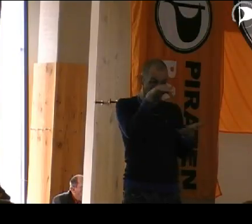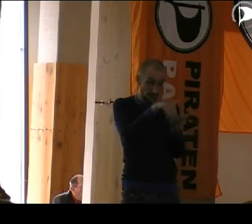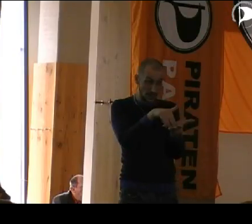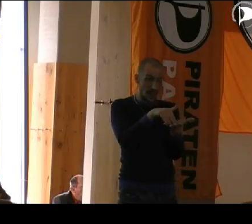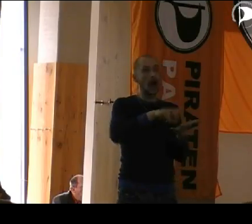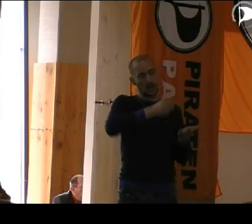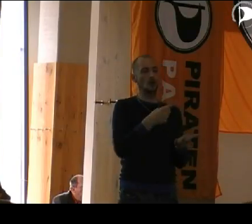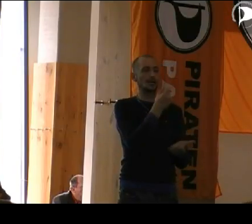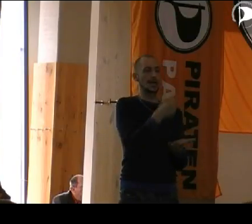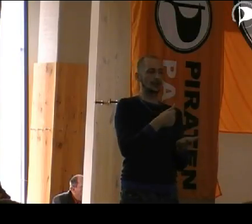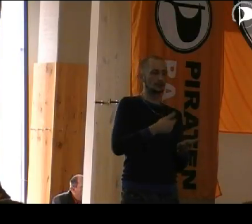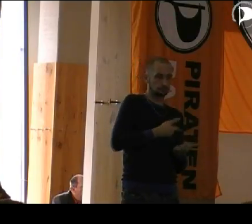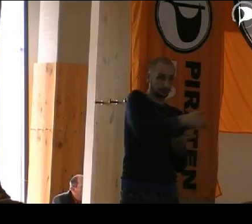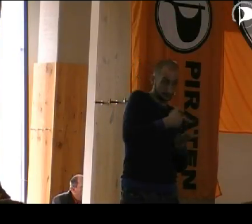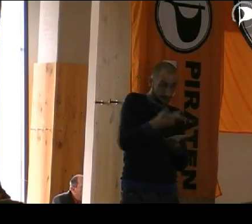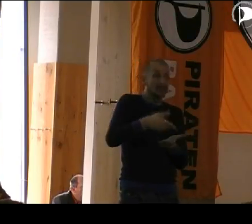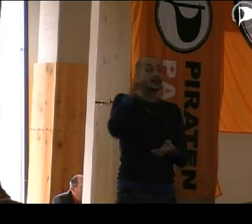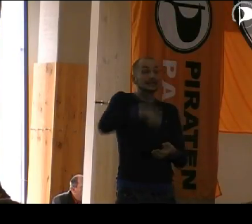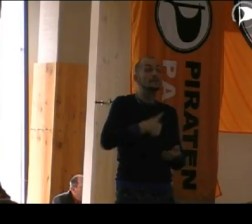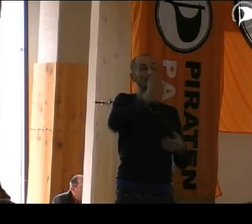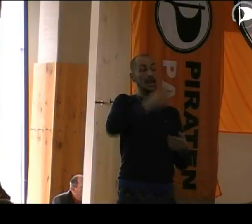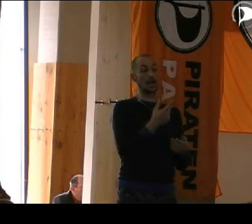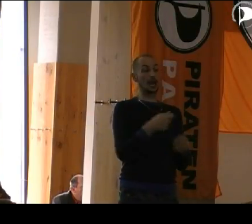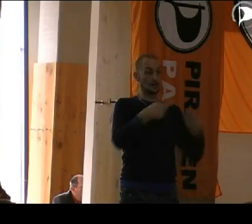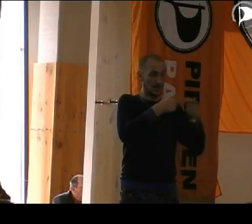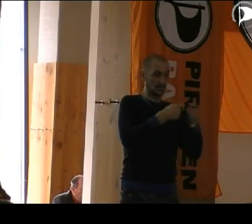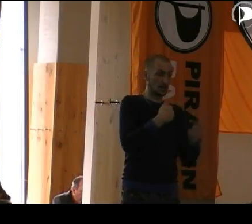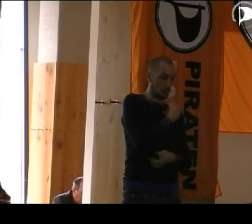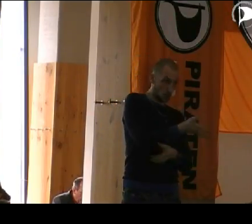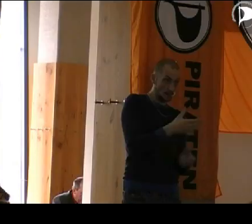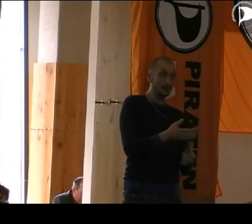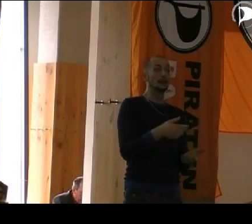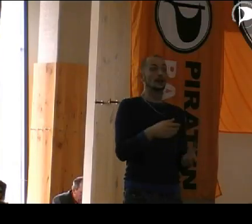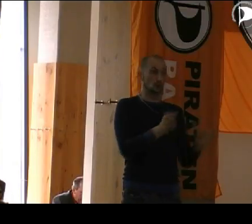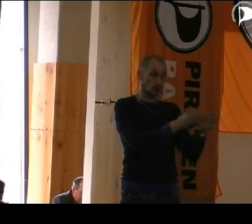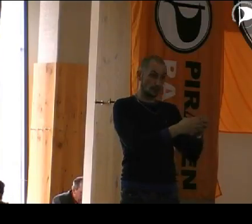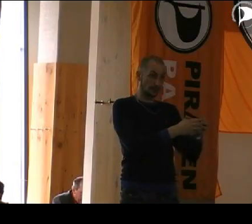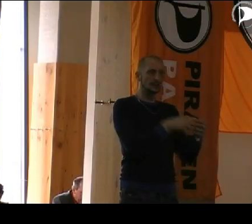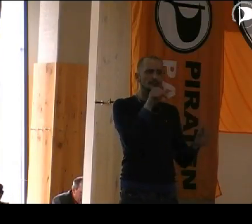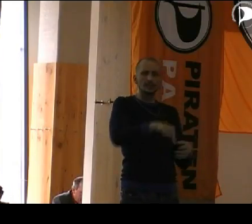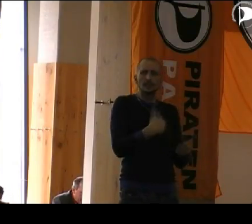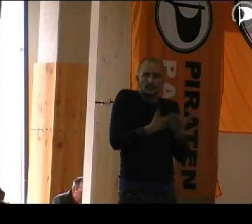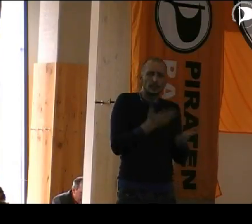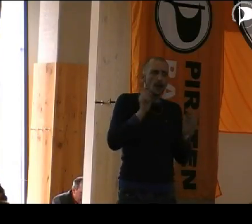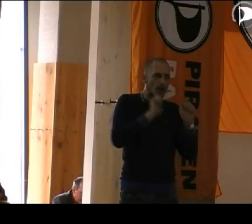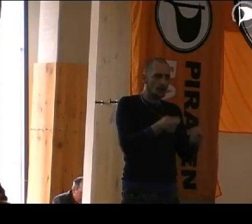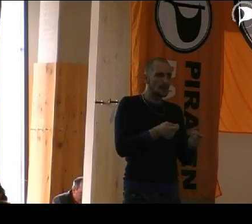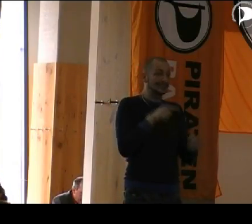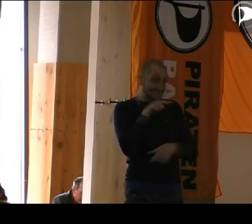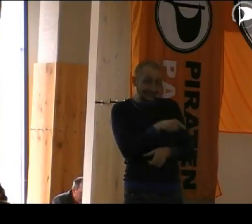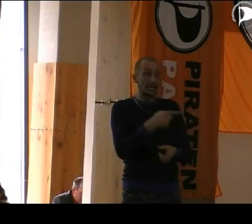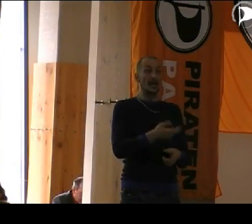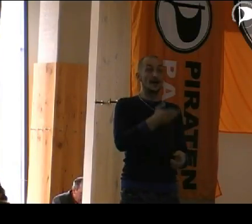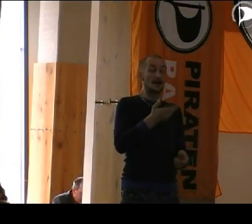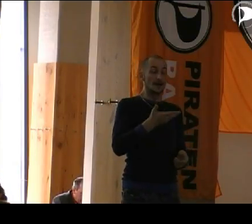mal geld ausgegeben wird und damit wieder zu bekommen und ich glaube es gibt auch einen antrag will das nur aus